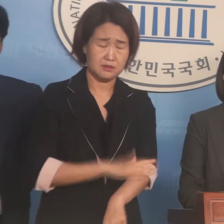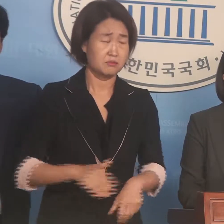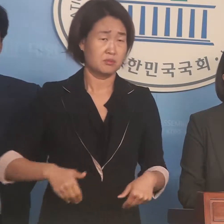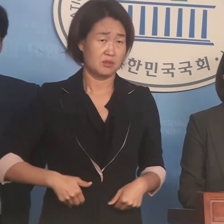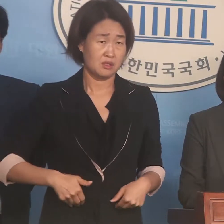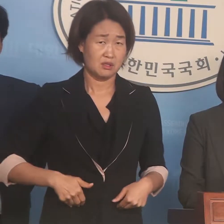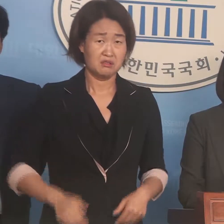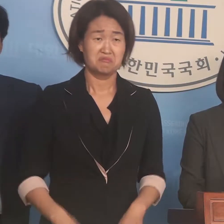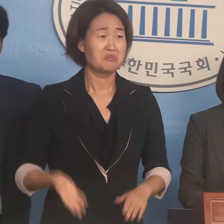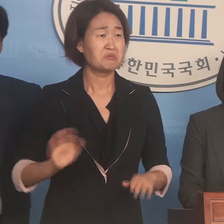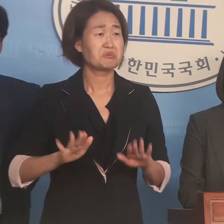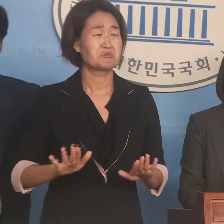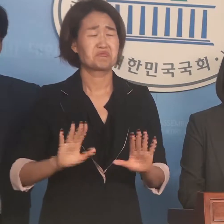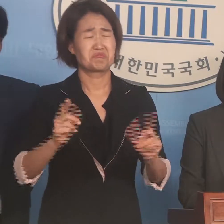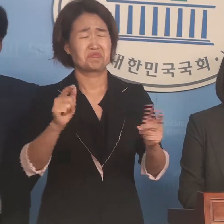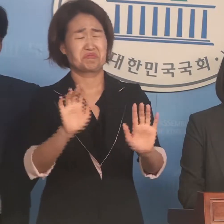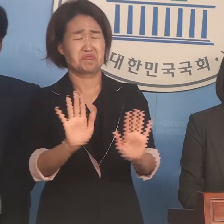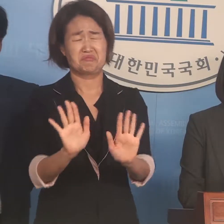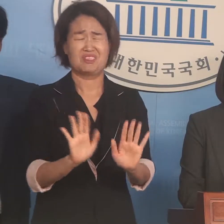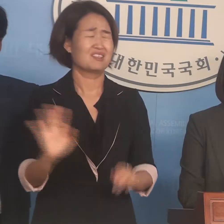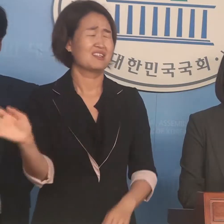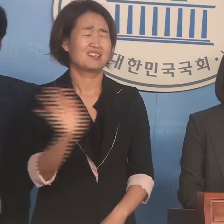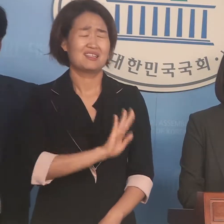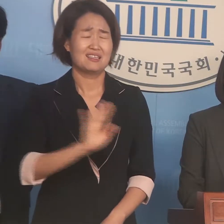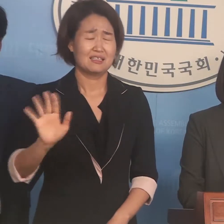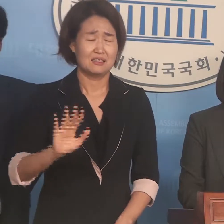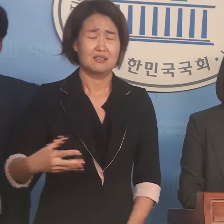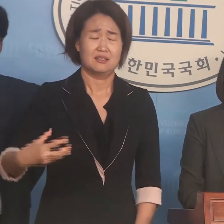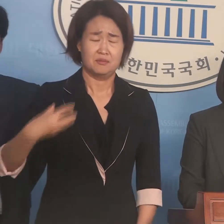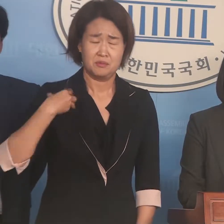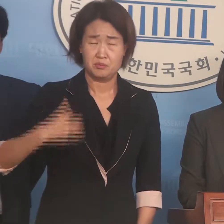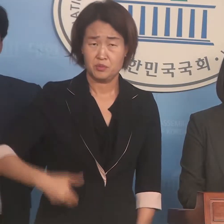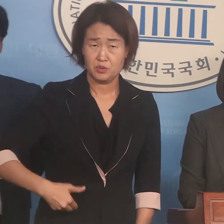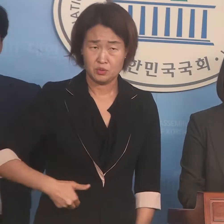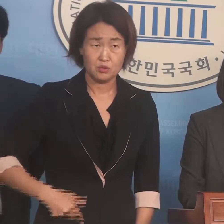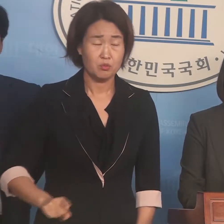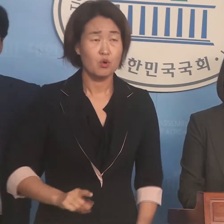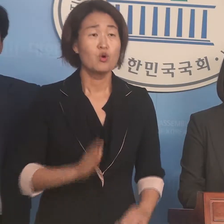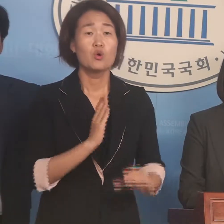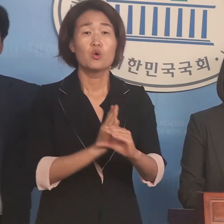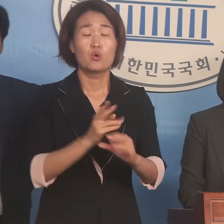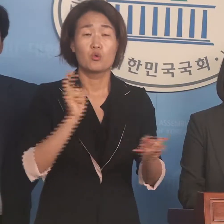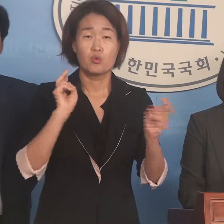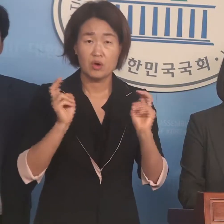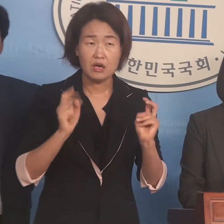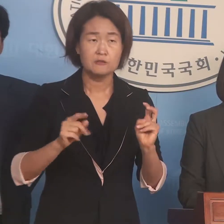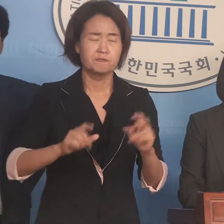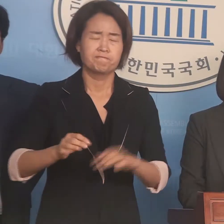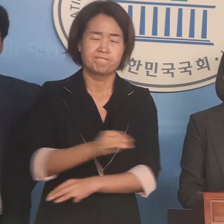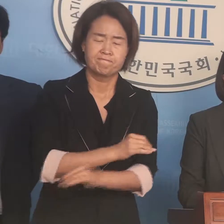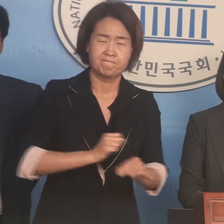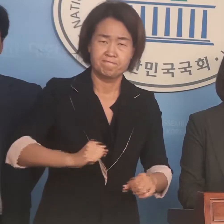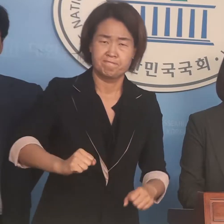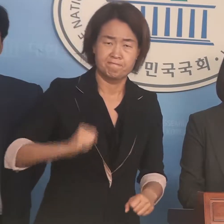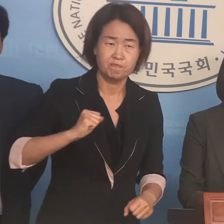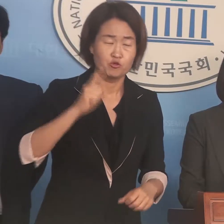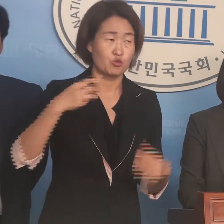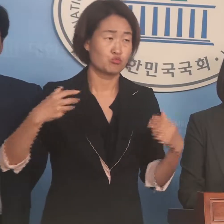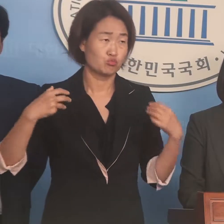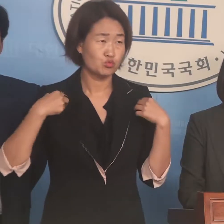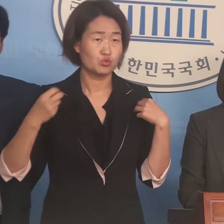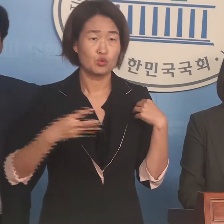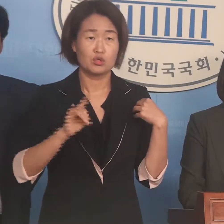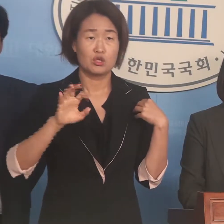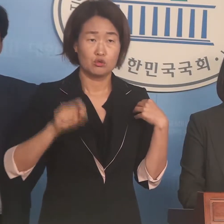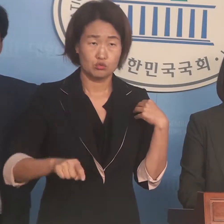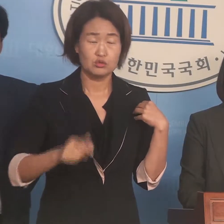공정거래위원장이 아니라는 이유만으로도 피해갈 수 없습니다. 공정거래와 중소기업의 경쟁력 강화를 위한 정부의 의지,